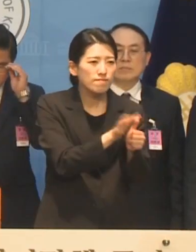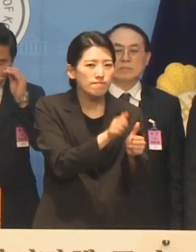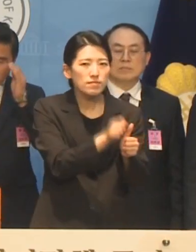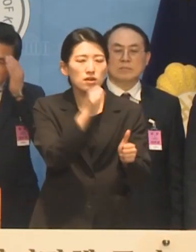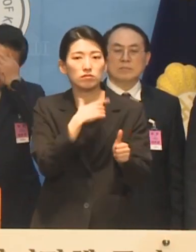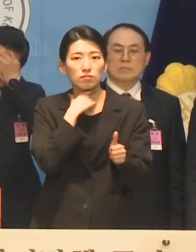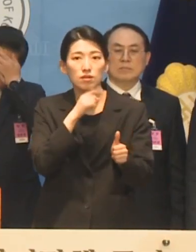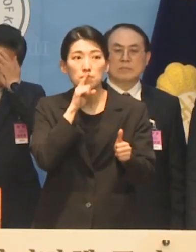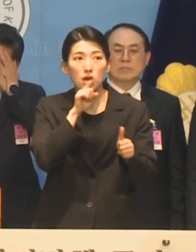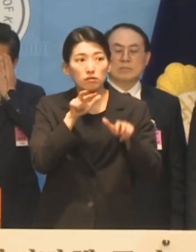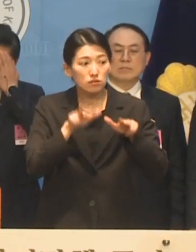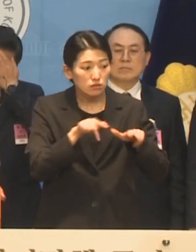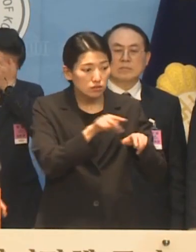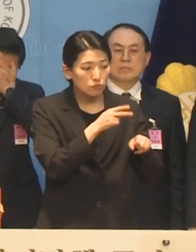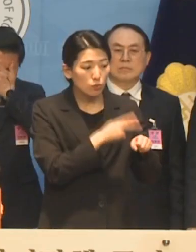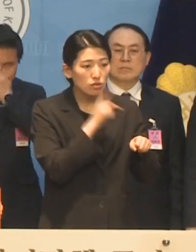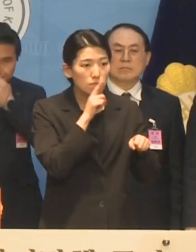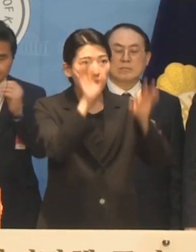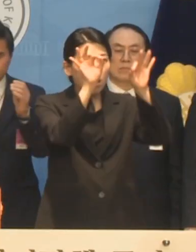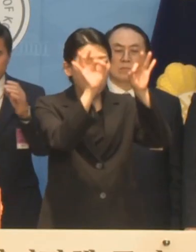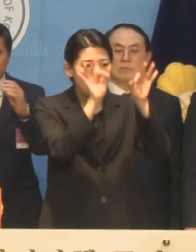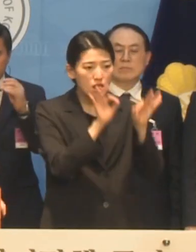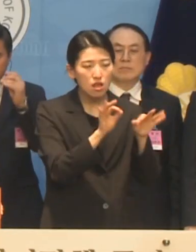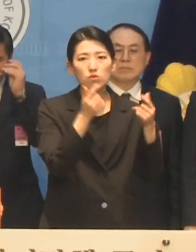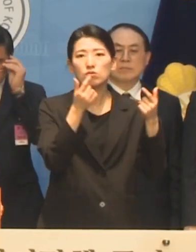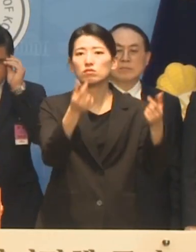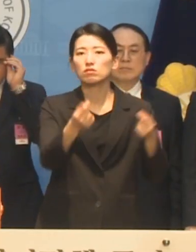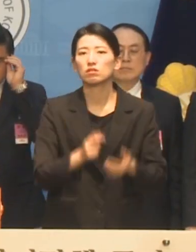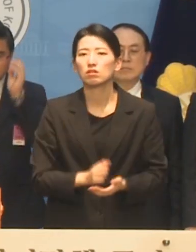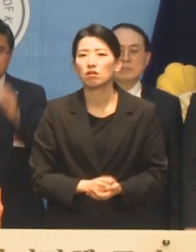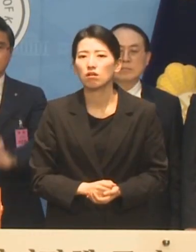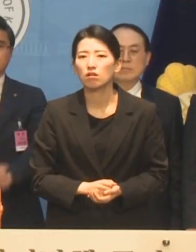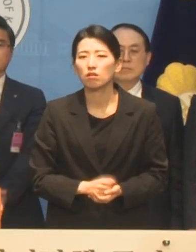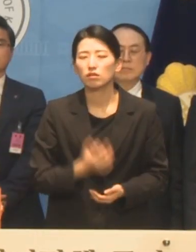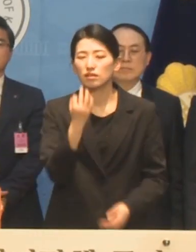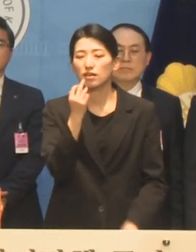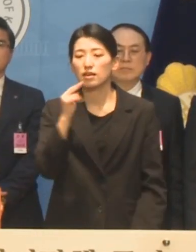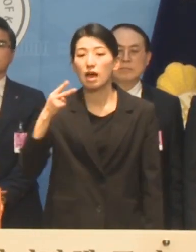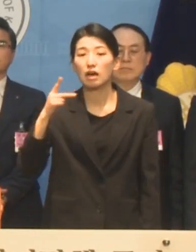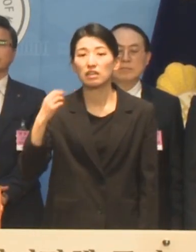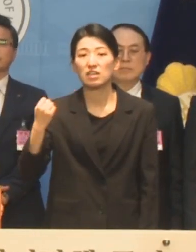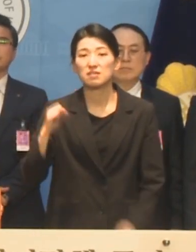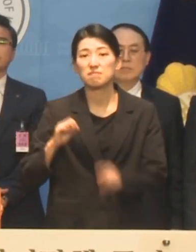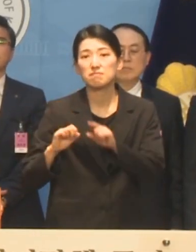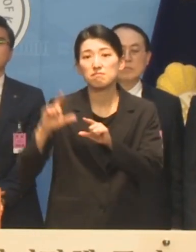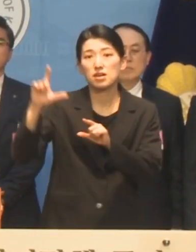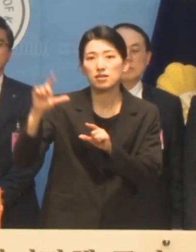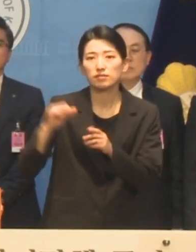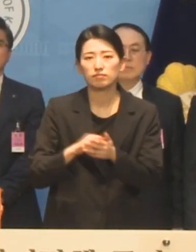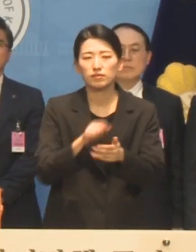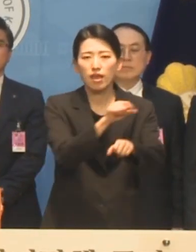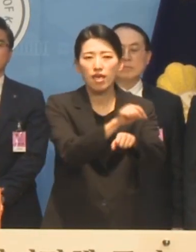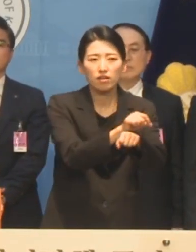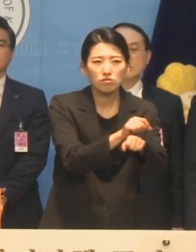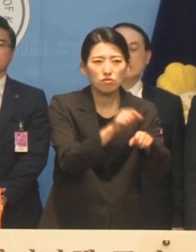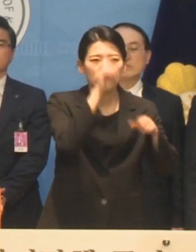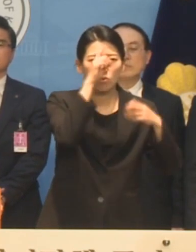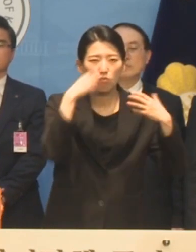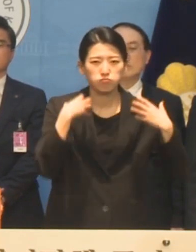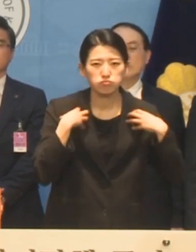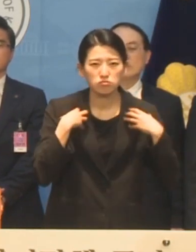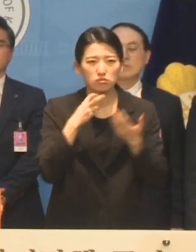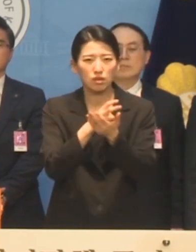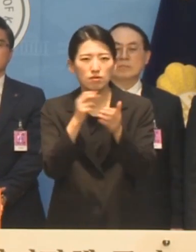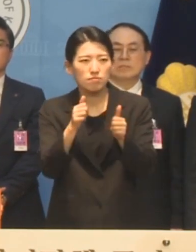너무나 똑같습니다. 결국 그런 거대 야당은 대통령을 비롯 행정부, 사법부를 겨냥한 탄핵을 지금까지